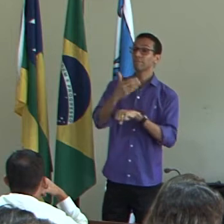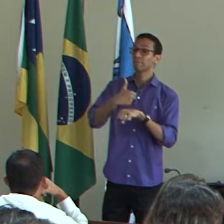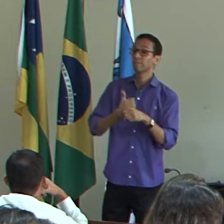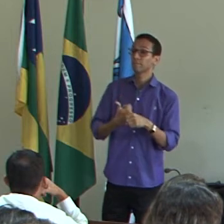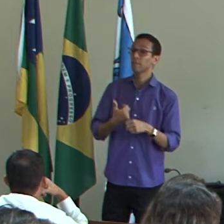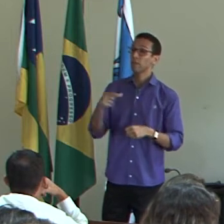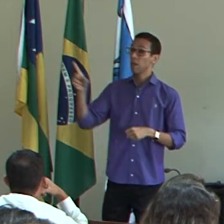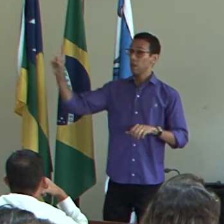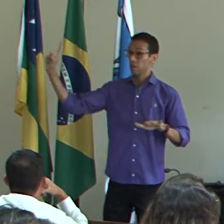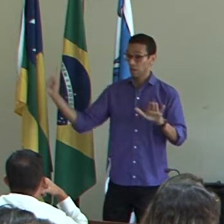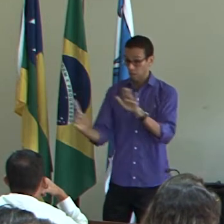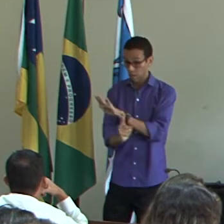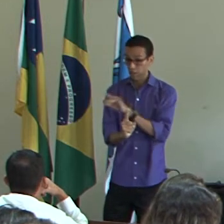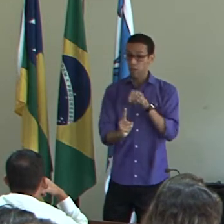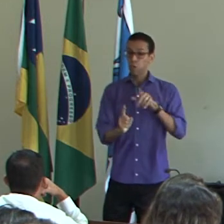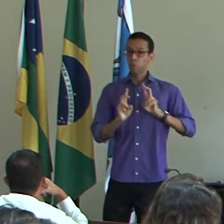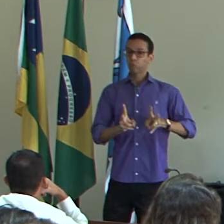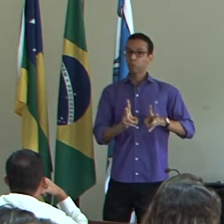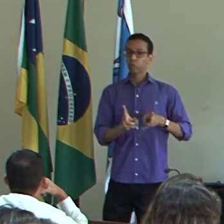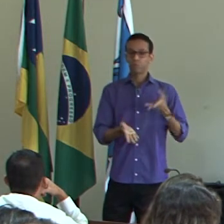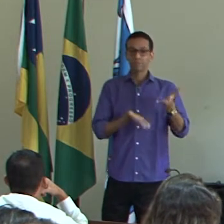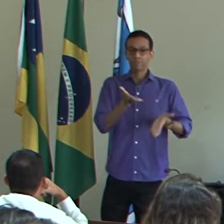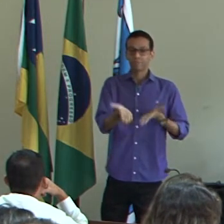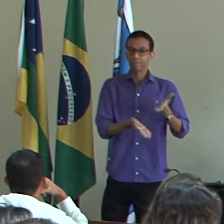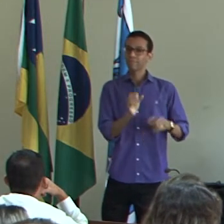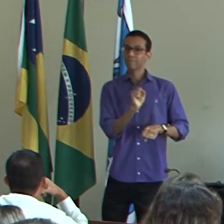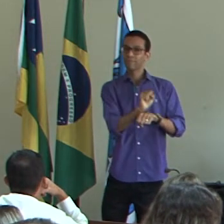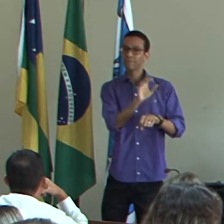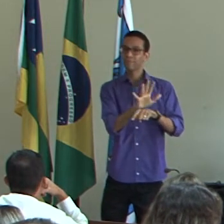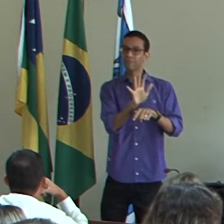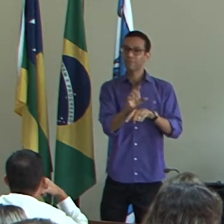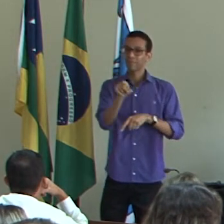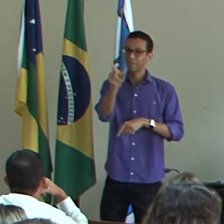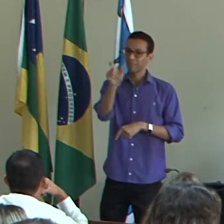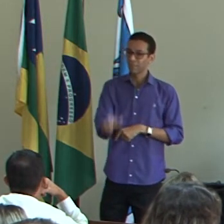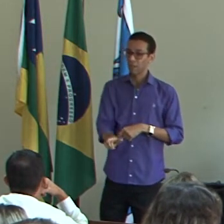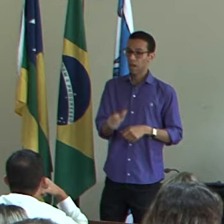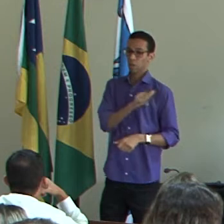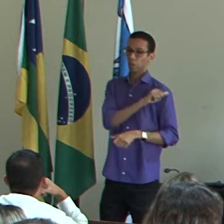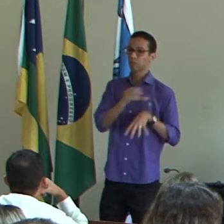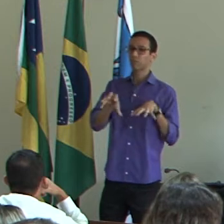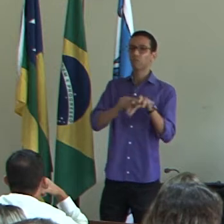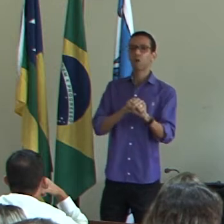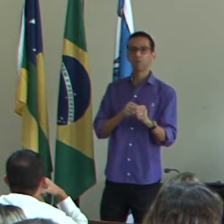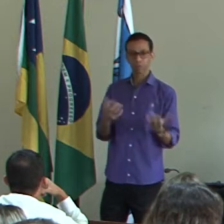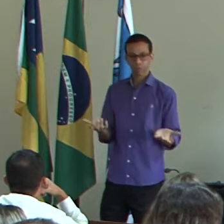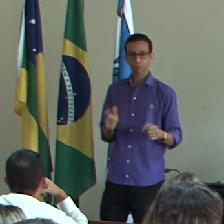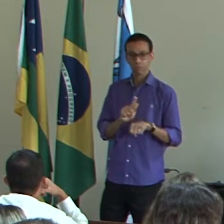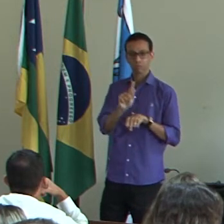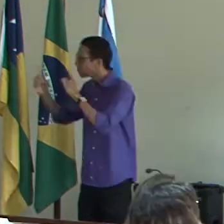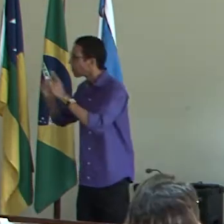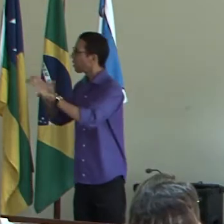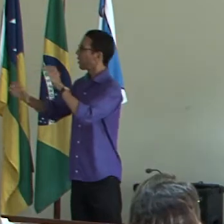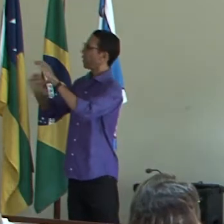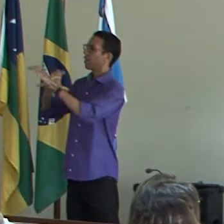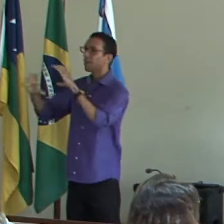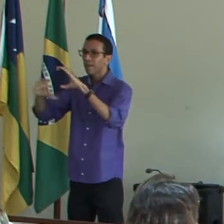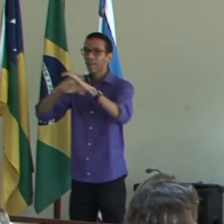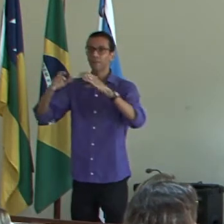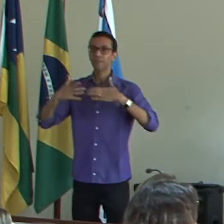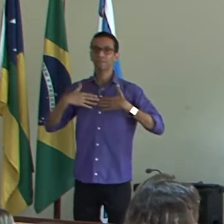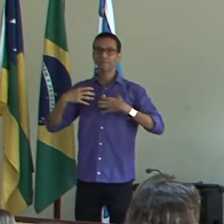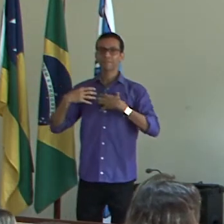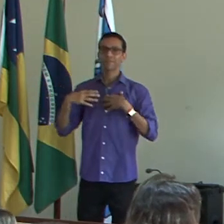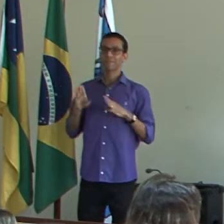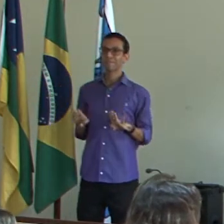dê condições à permanência e a que esse aluno se forme, não é? Conclua esse processo. Então,